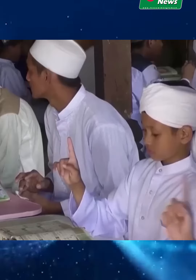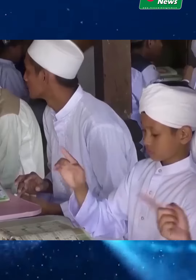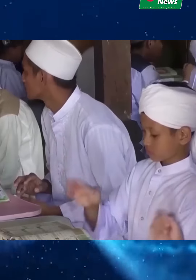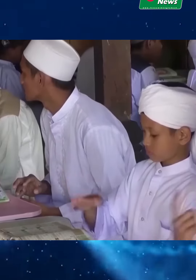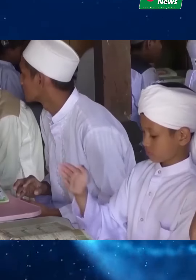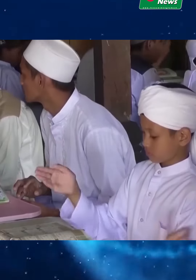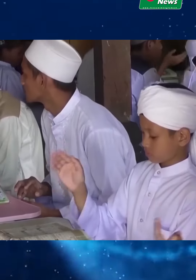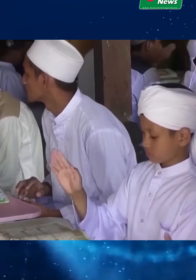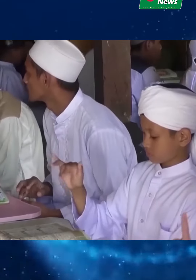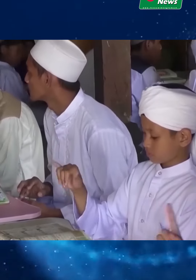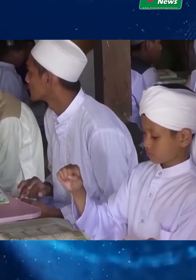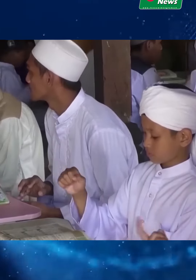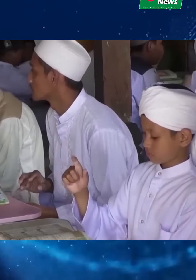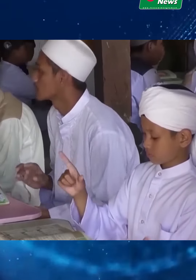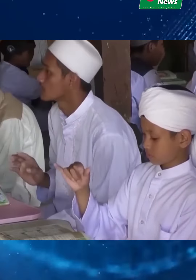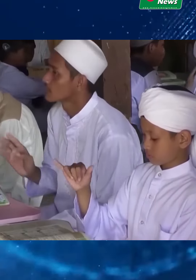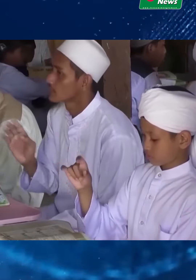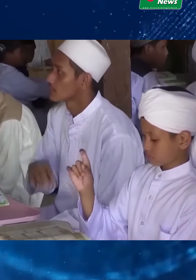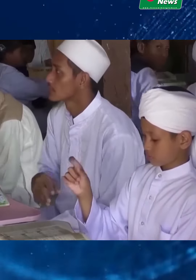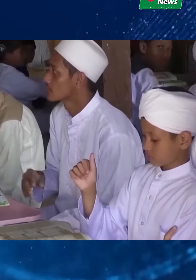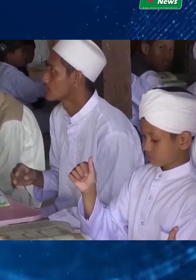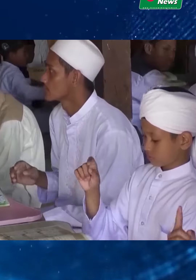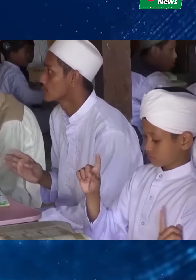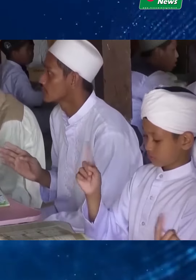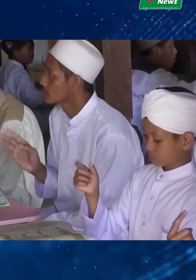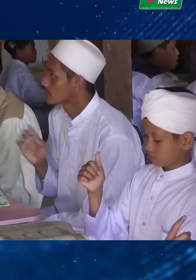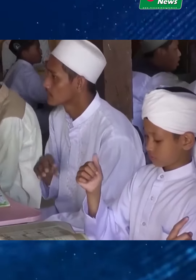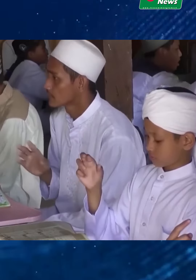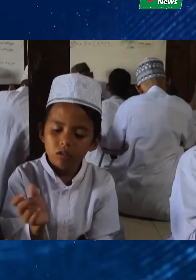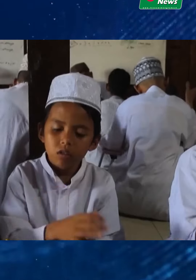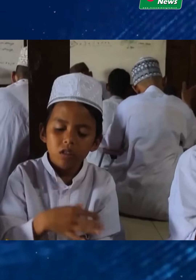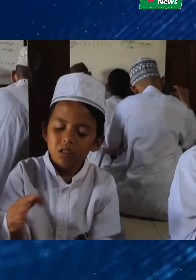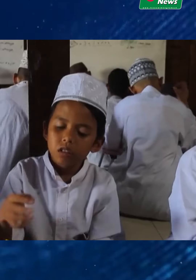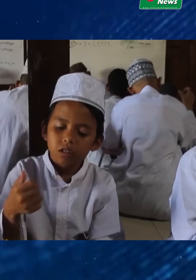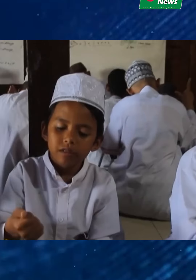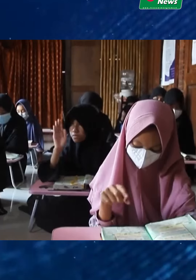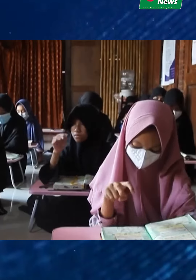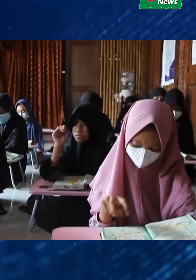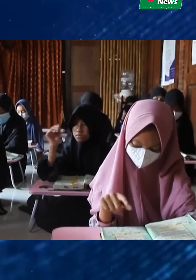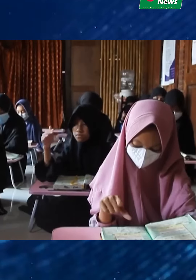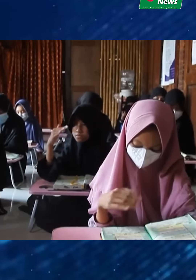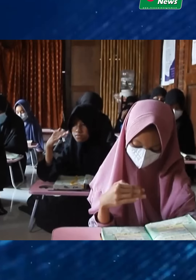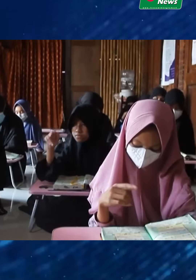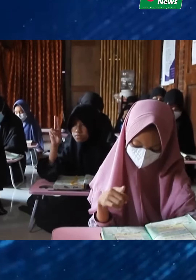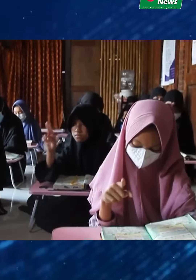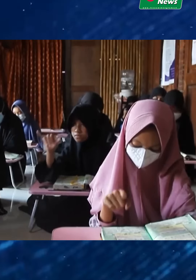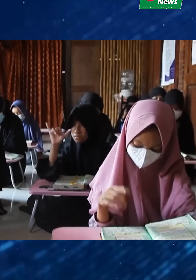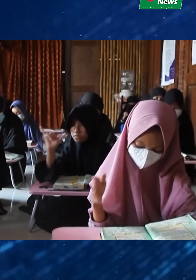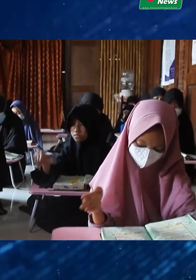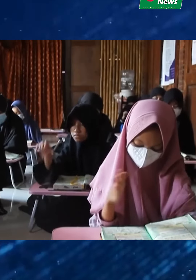থেকে সুলাওয়াসি সব জায়গা থেকে ছাত্রছাত্রীরা আসছেন দারুল আসম মাদ্রাসায়। এতে বিভিন্ন জেলার মানুষের মধ্যে মিথক্রিয়াও ঘটছে। শিক্ষার্থীদের